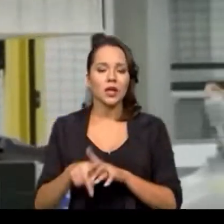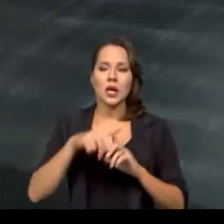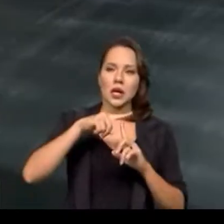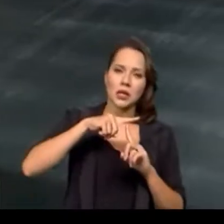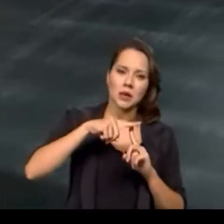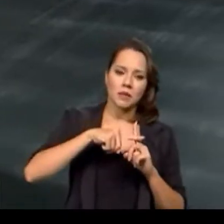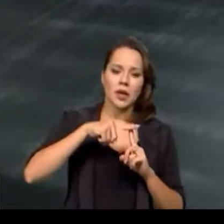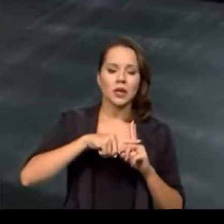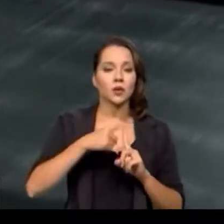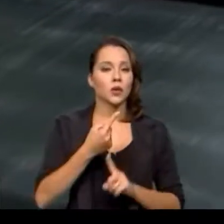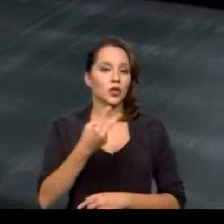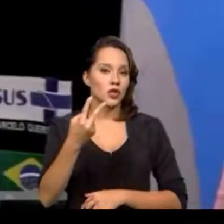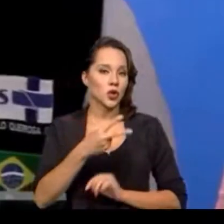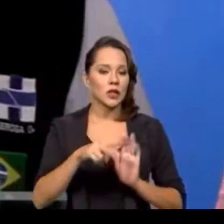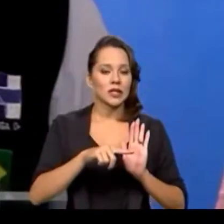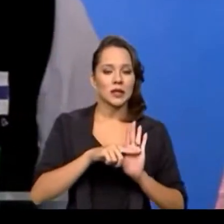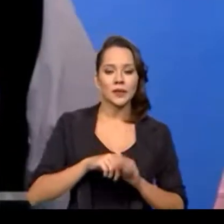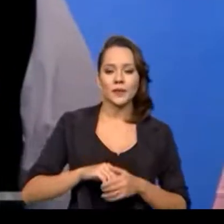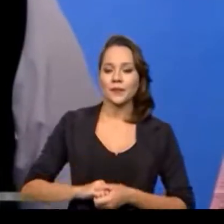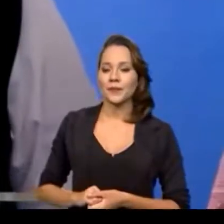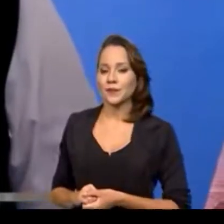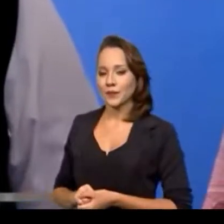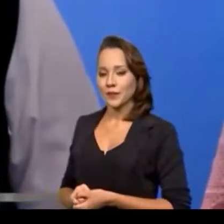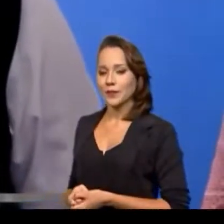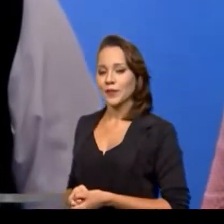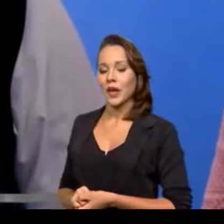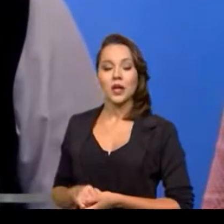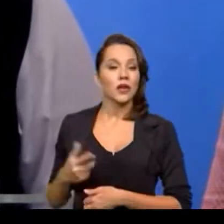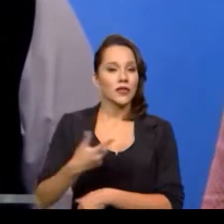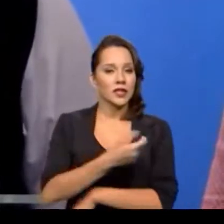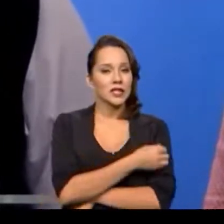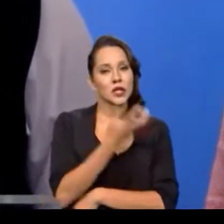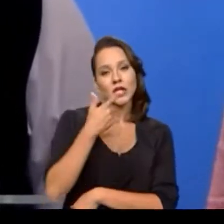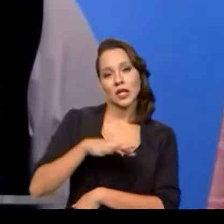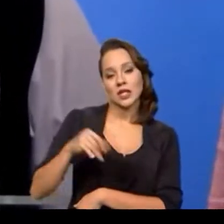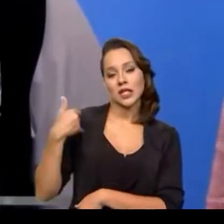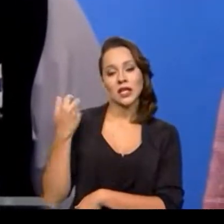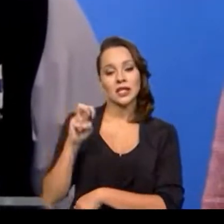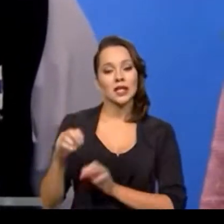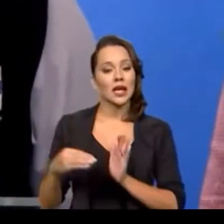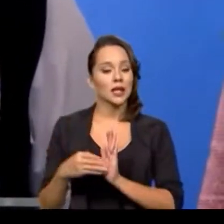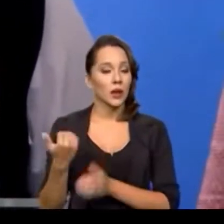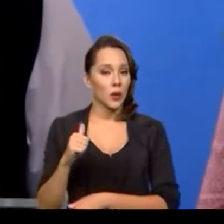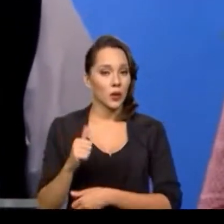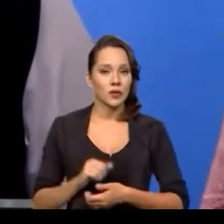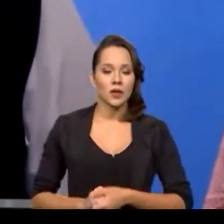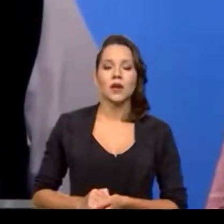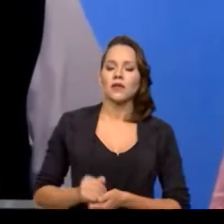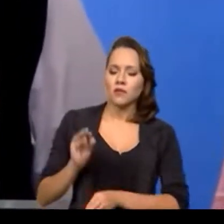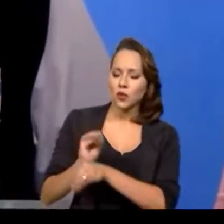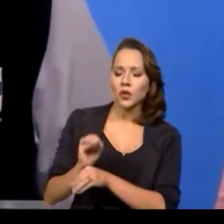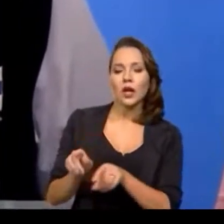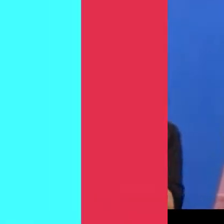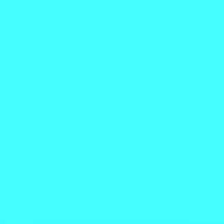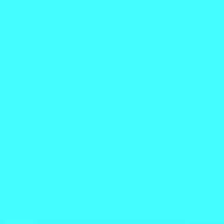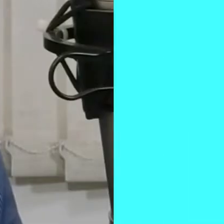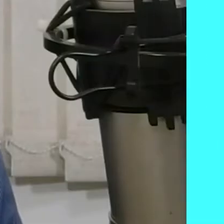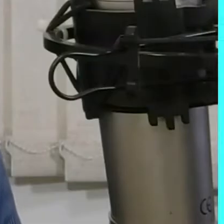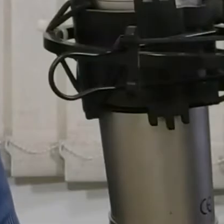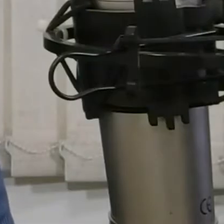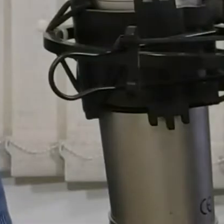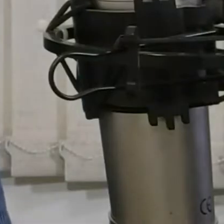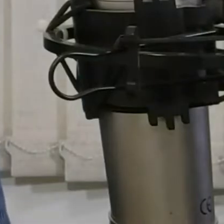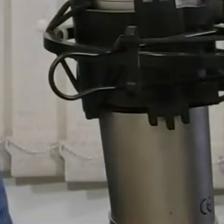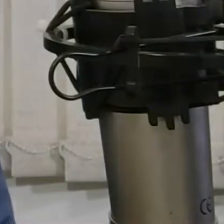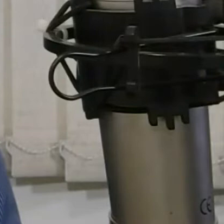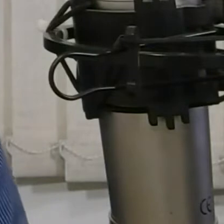temperatura de 2 grau a beleza só da criança 5 11 anos poderemos aqueles que ele é uma cultura de seu país